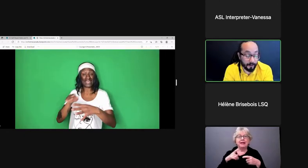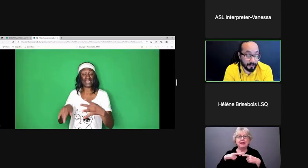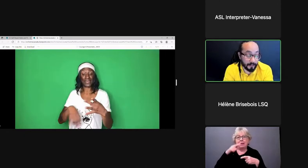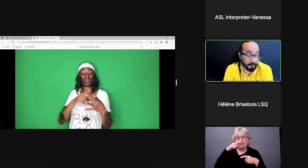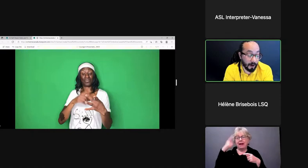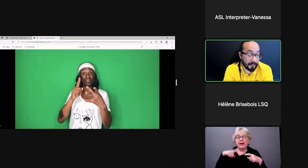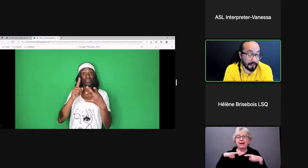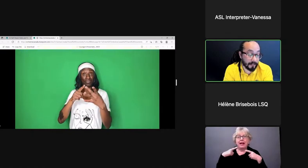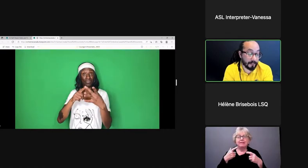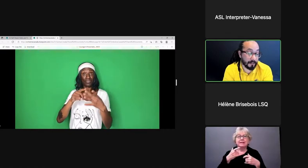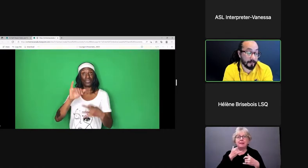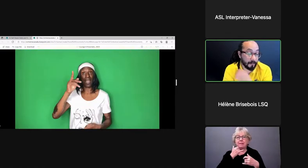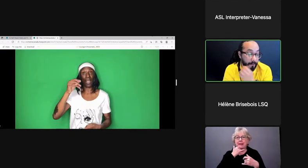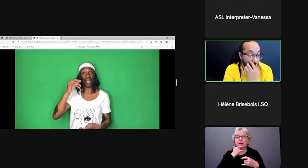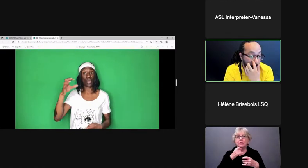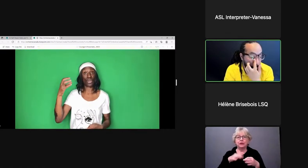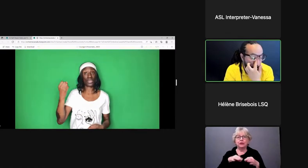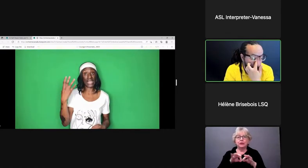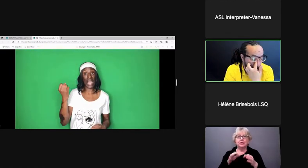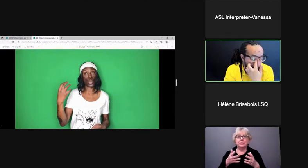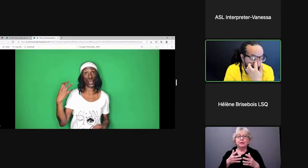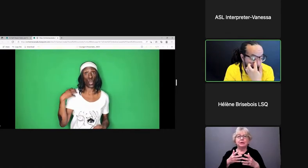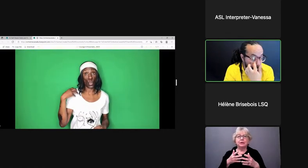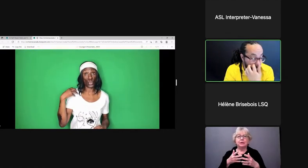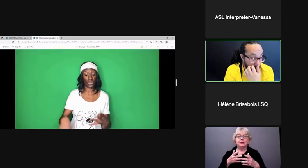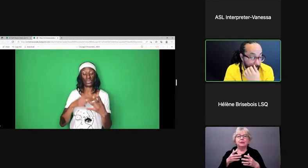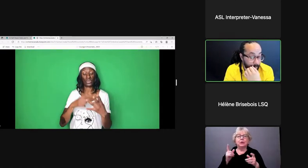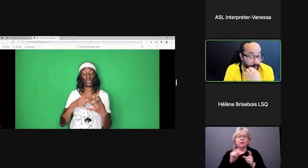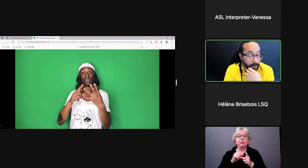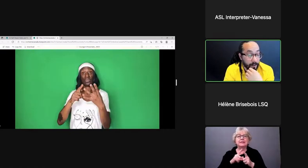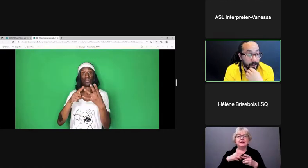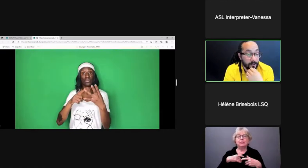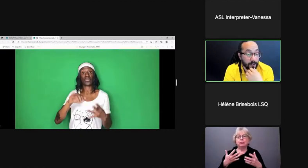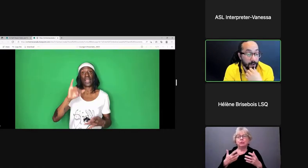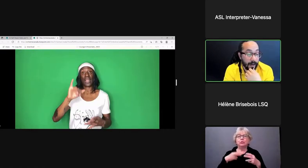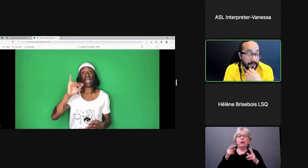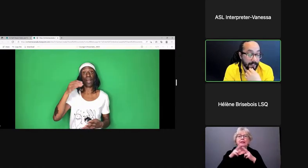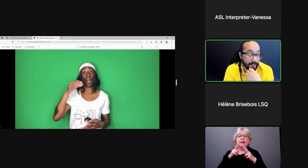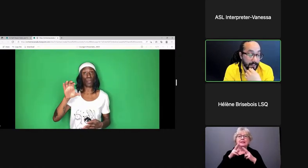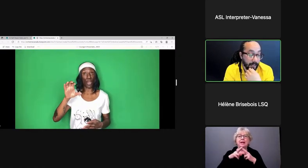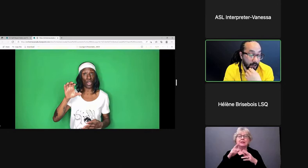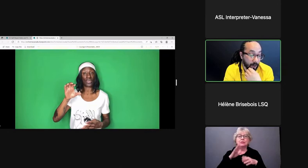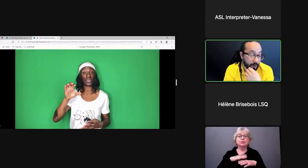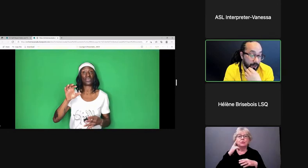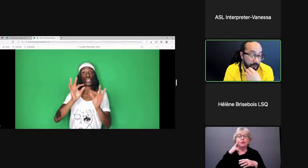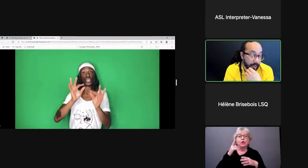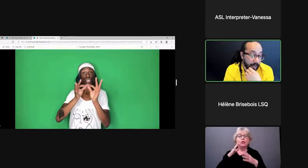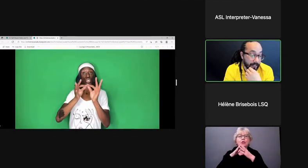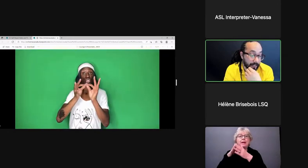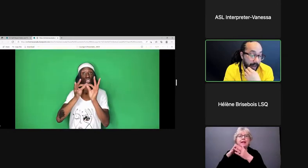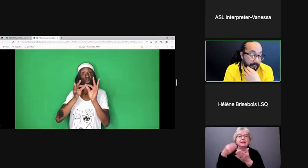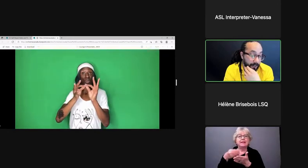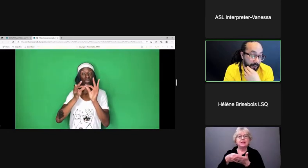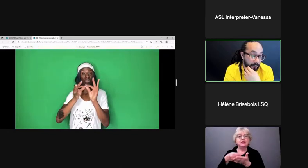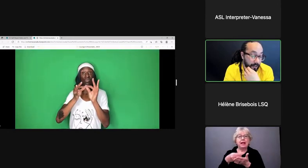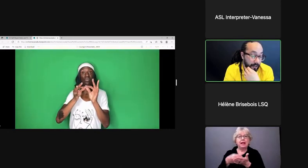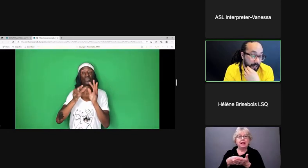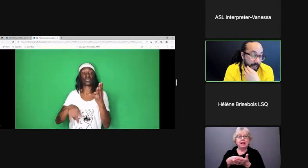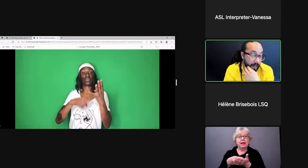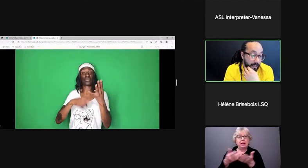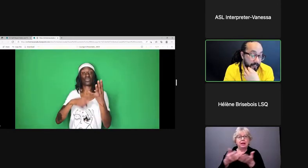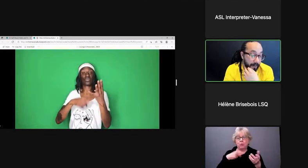et je suis, j'ai aussi beaucoup de connaissances pour ce qui est des demandes de financement. Donc, je peux vous